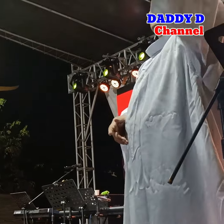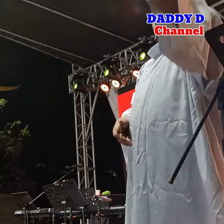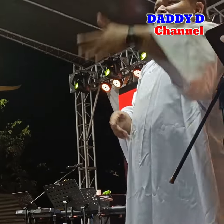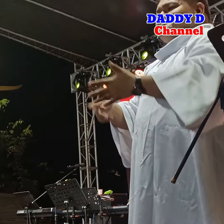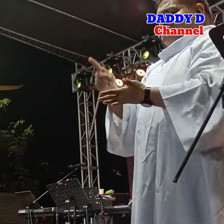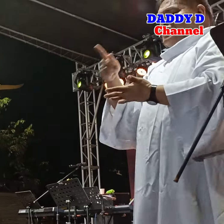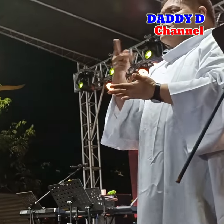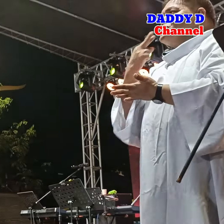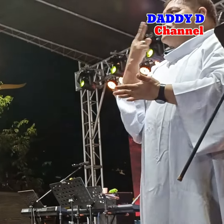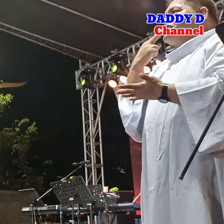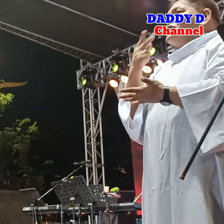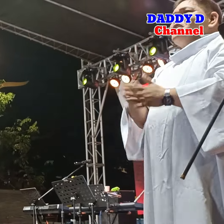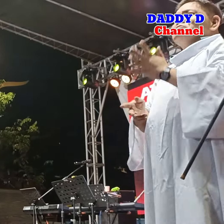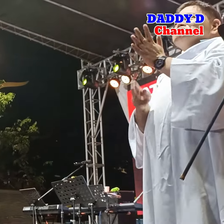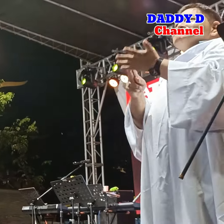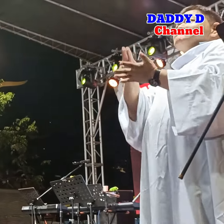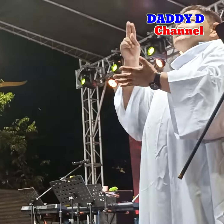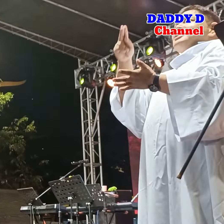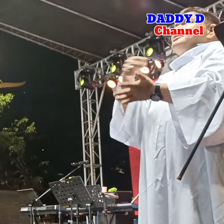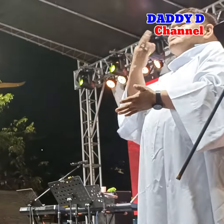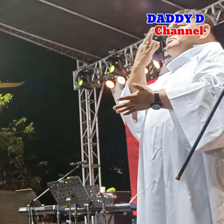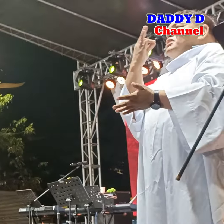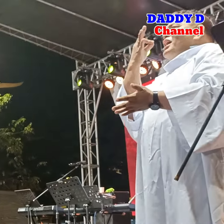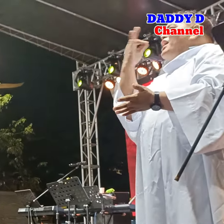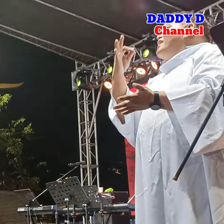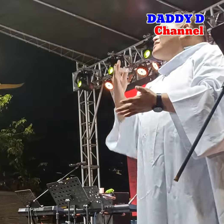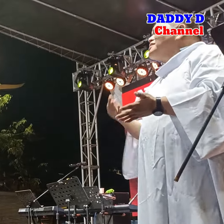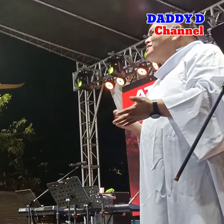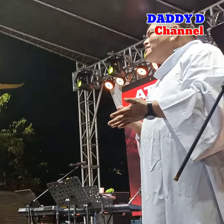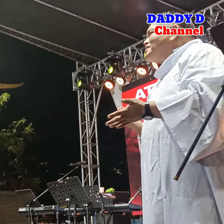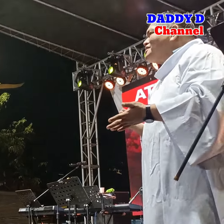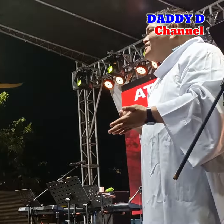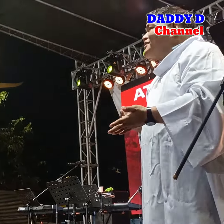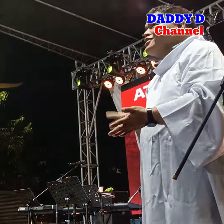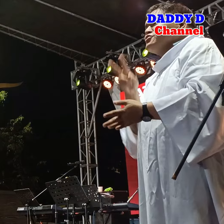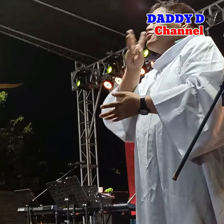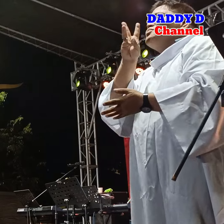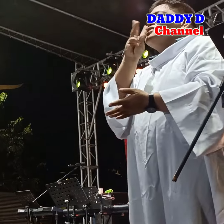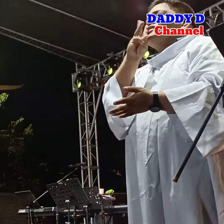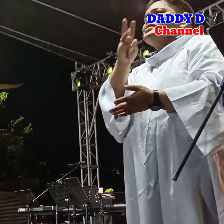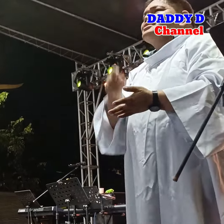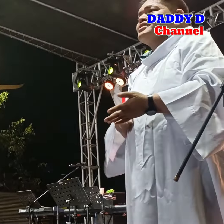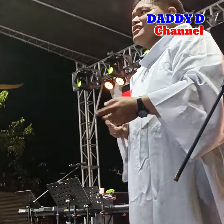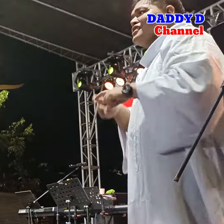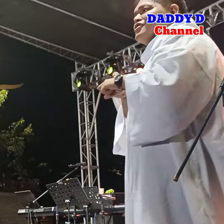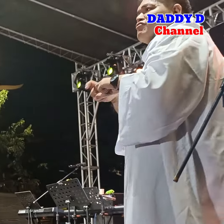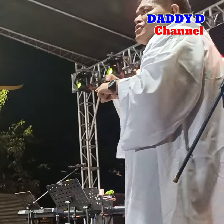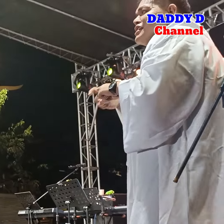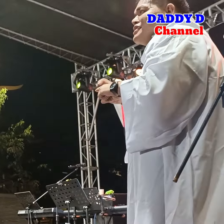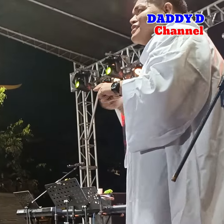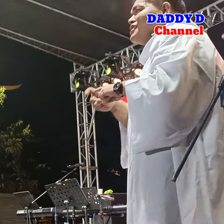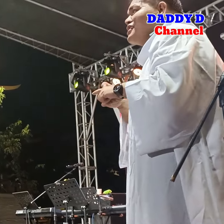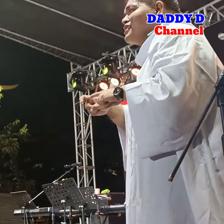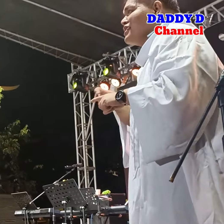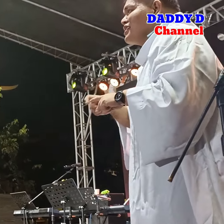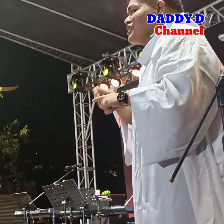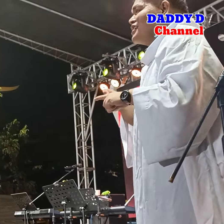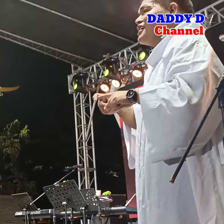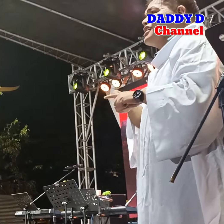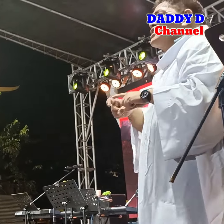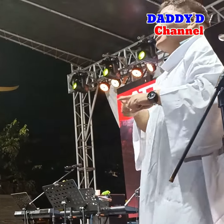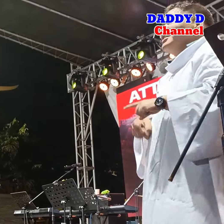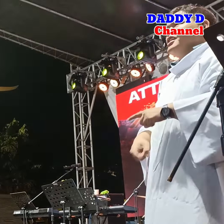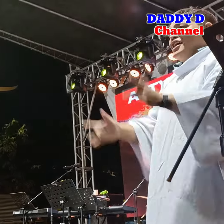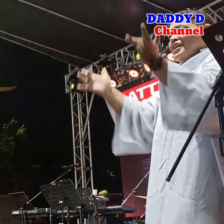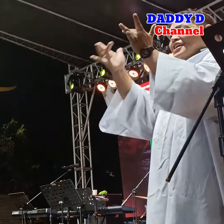bigas, presyo ng pagkain, tubig, kuryente, pati